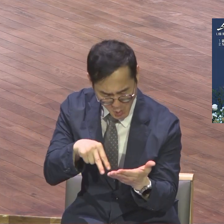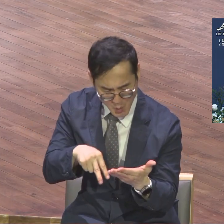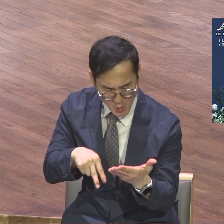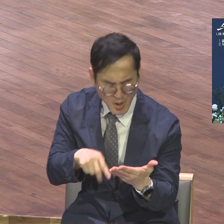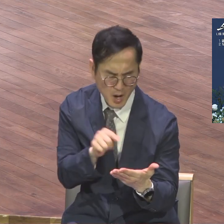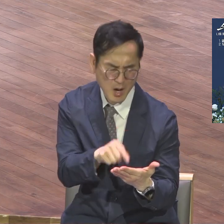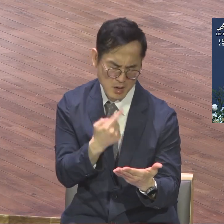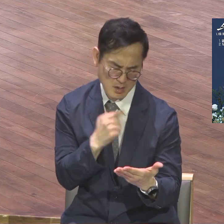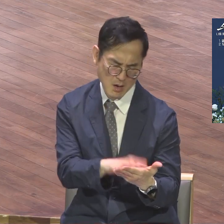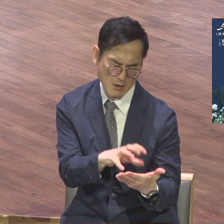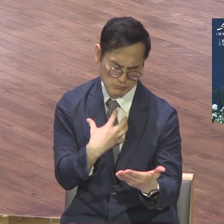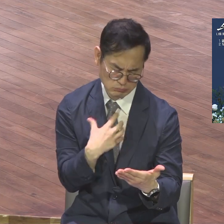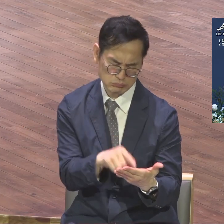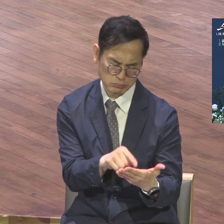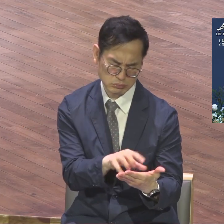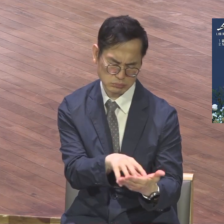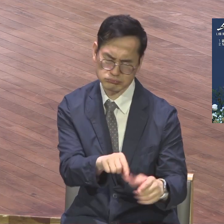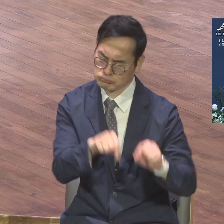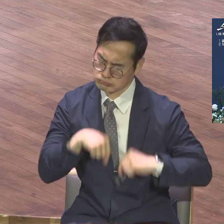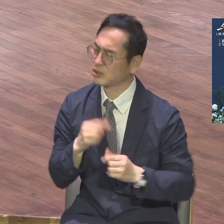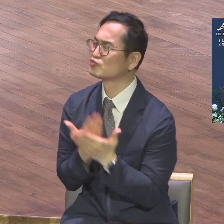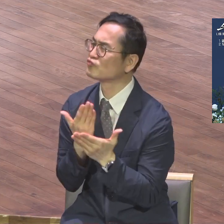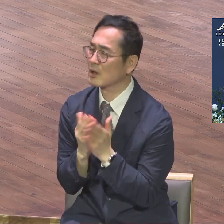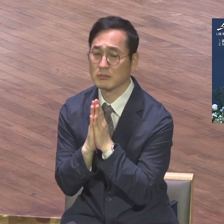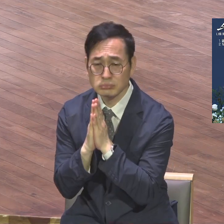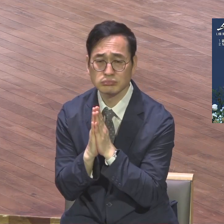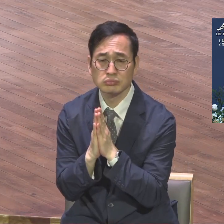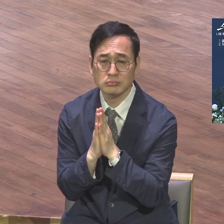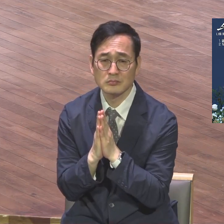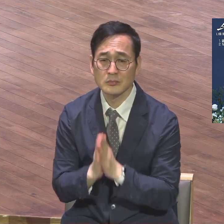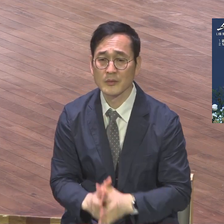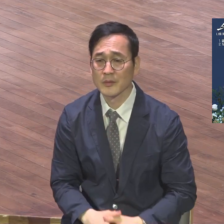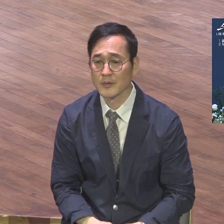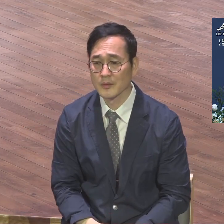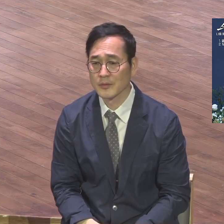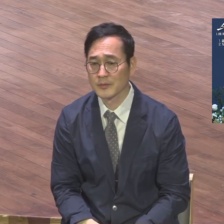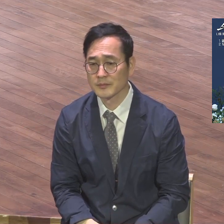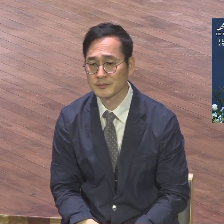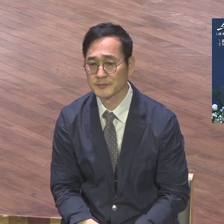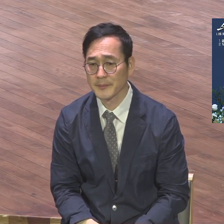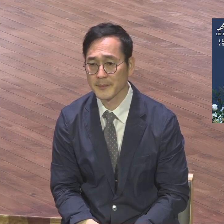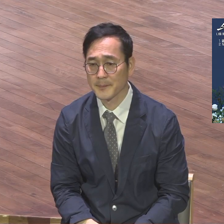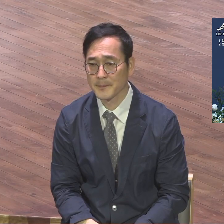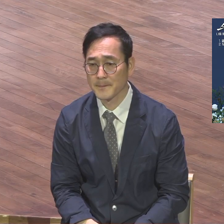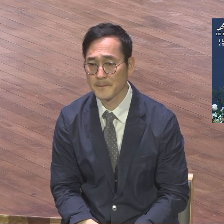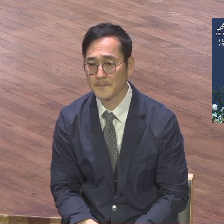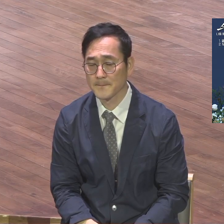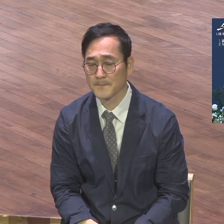자꾸 내 적용해서 기도하면 응답 받는 거예요. 자세를 확실히 바뀌어가지고